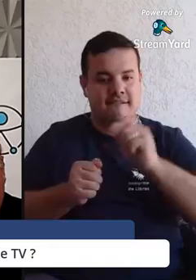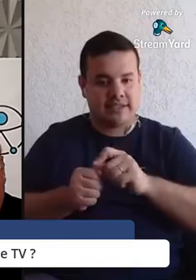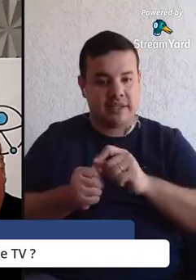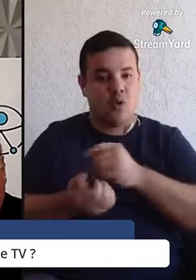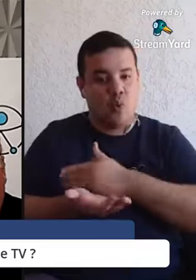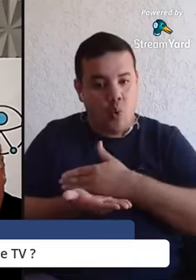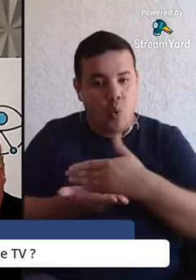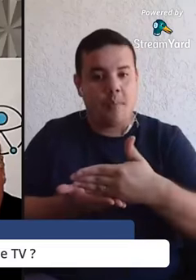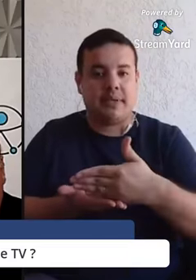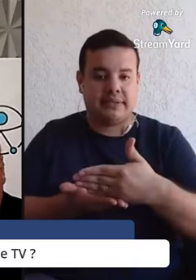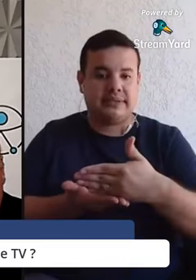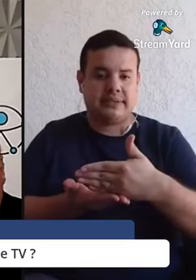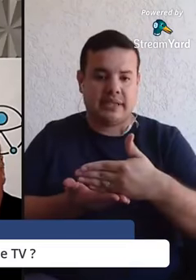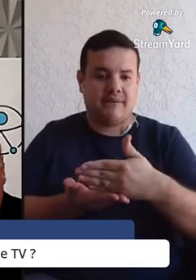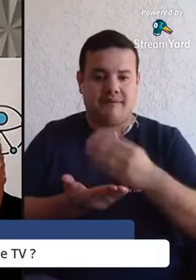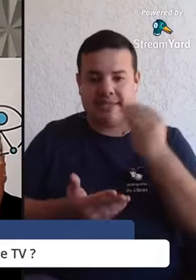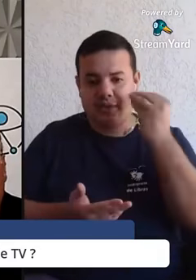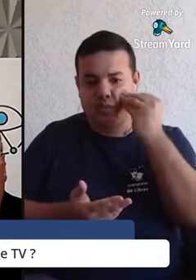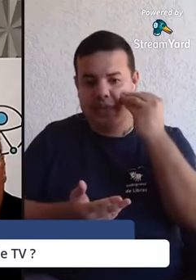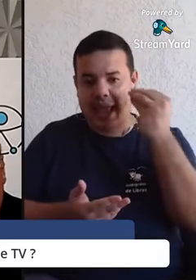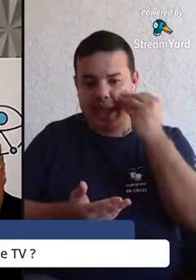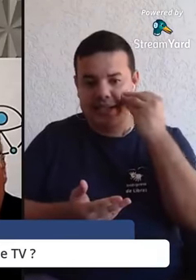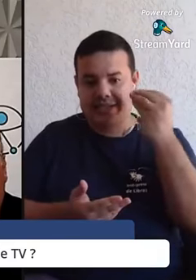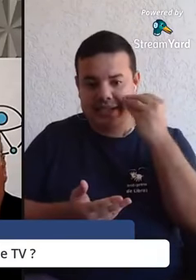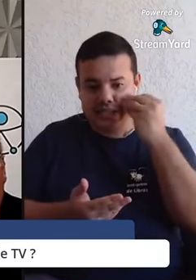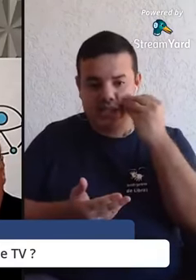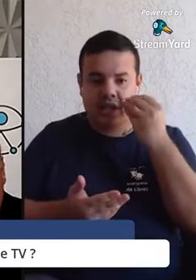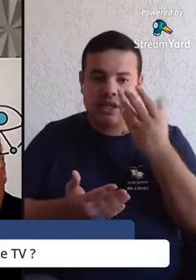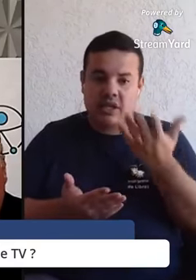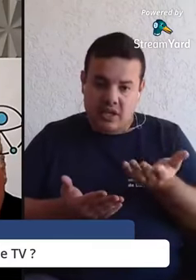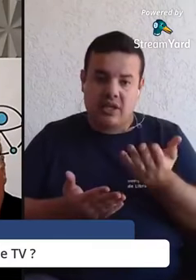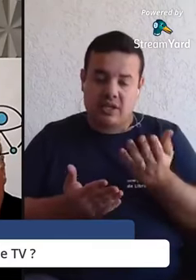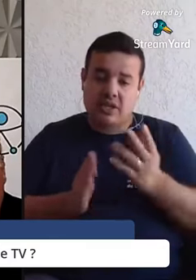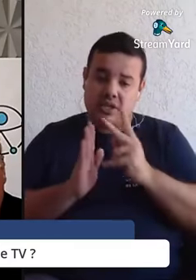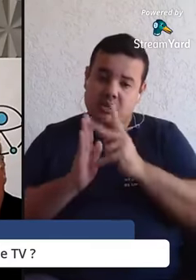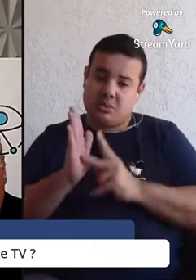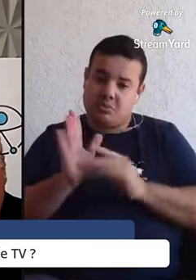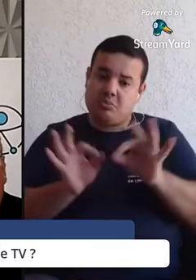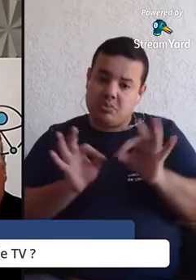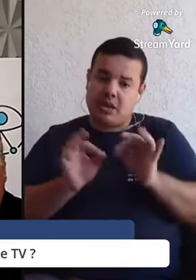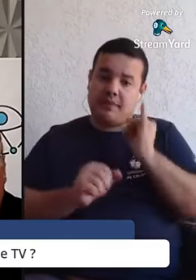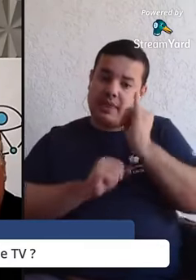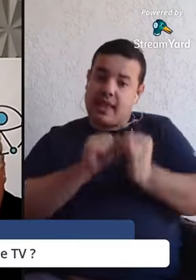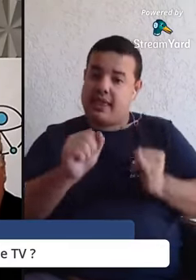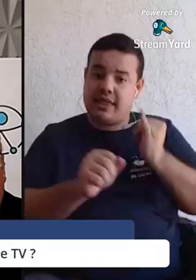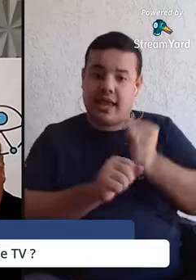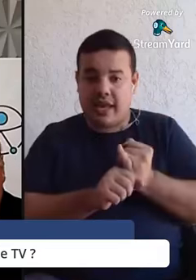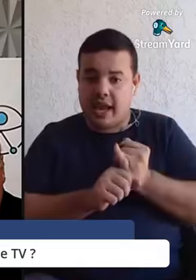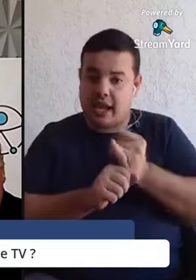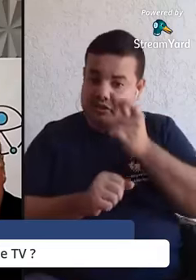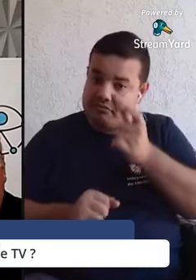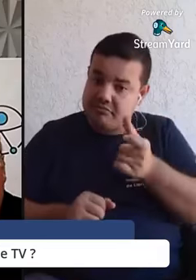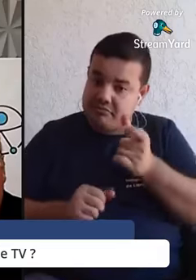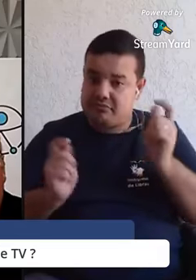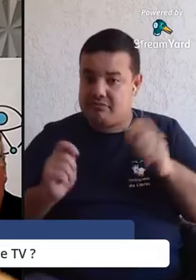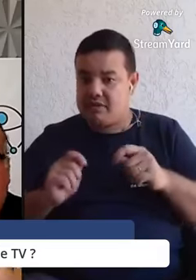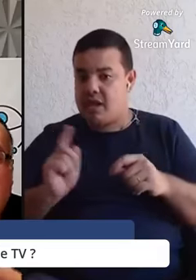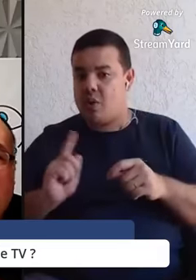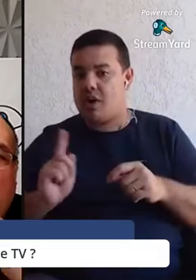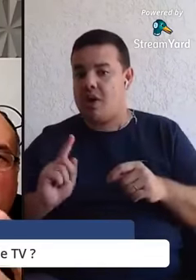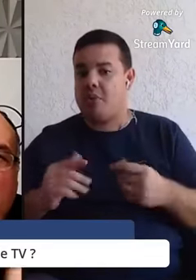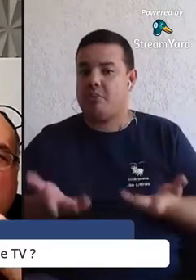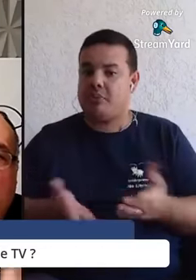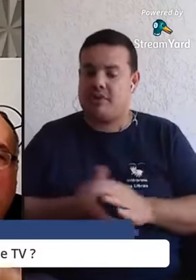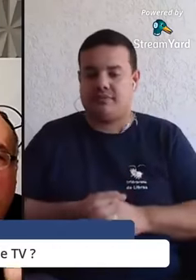menos, fazer alguns testes, alguns exercícios desse programa online, né? A